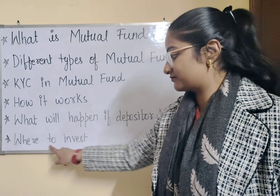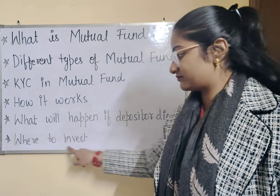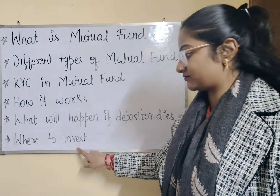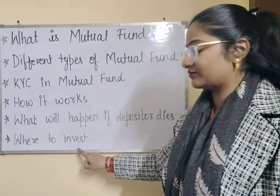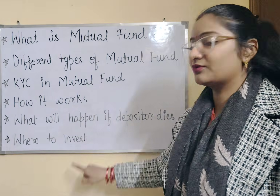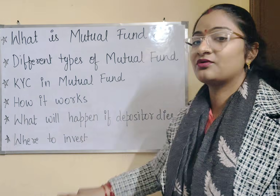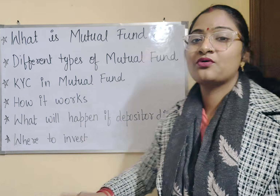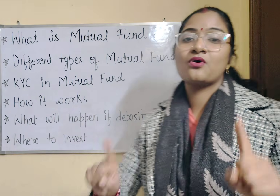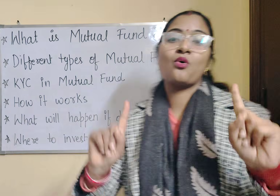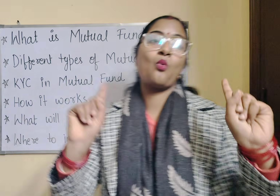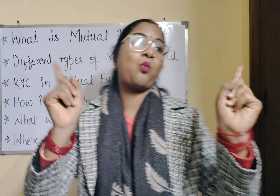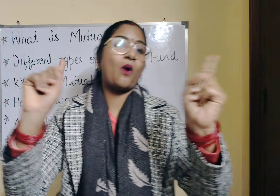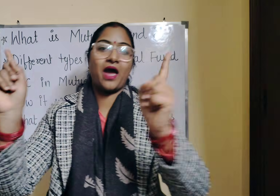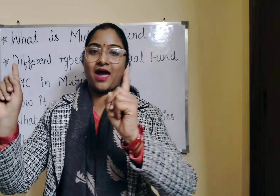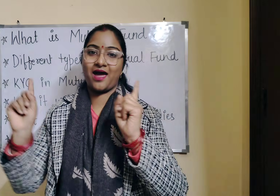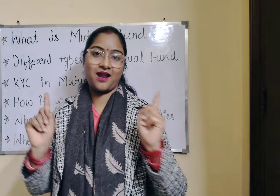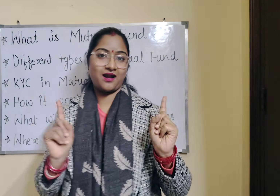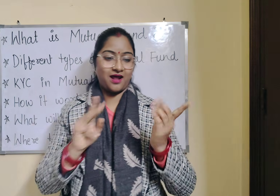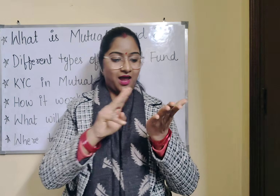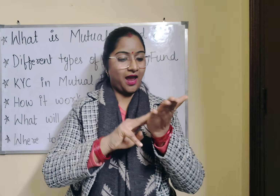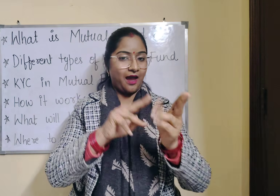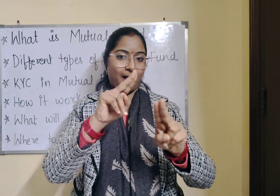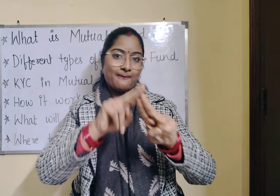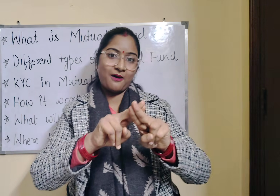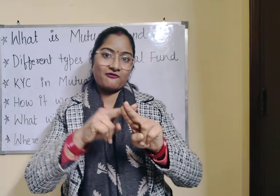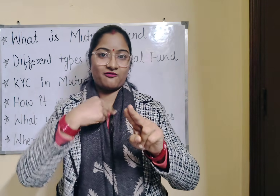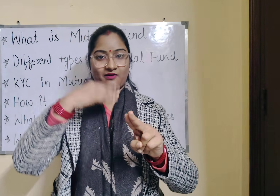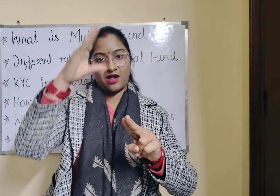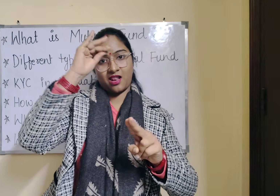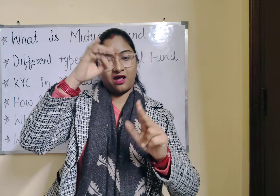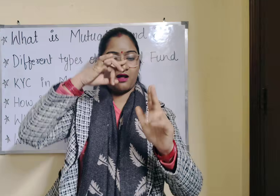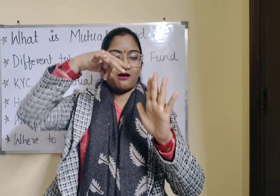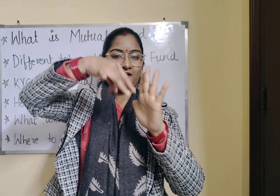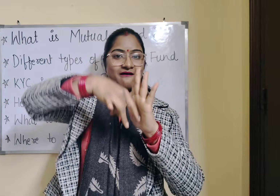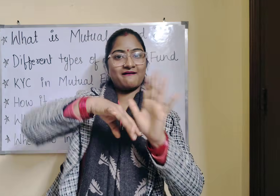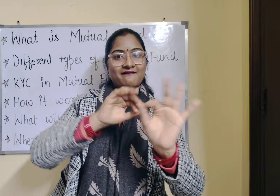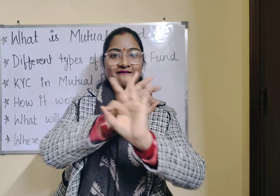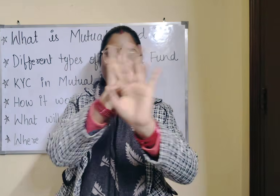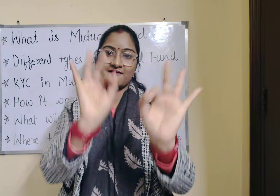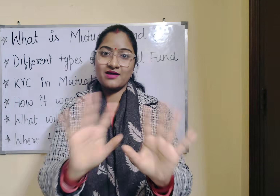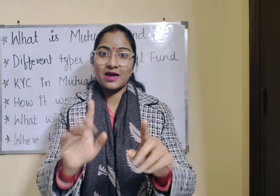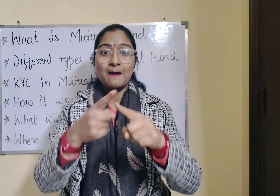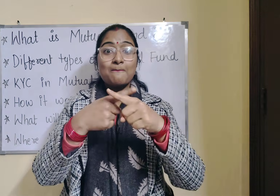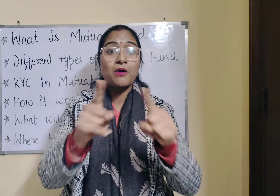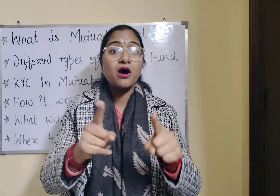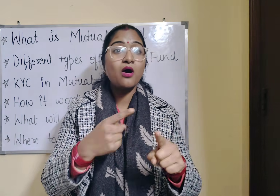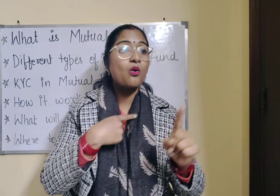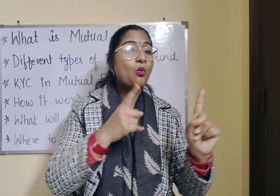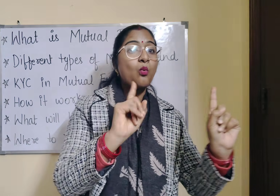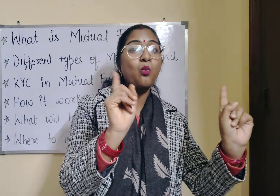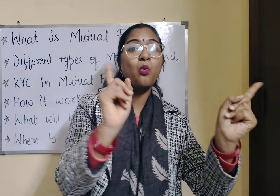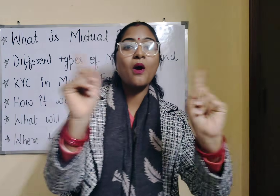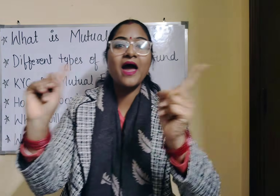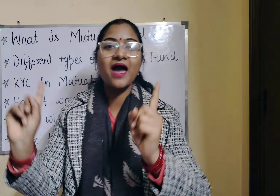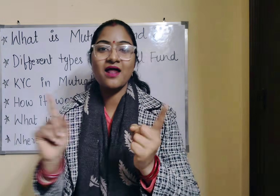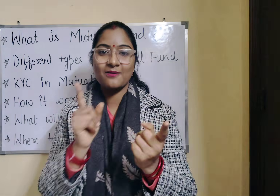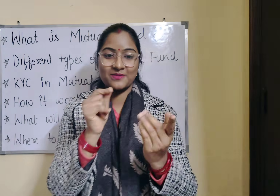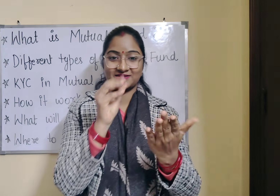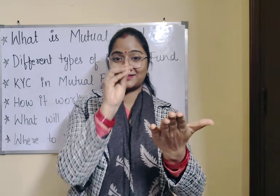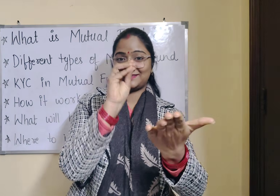वो डिस्कस करेंगे। और सबसे इम्पॉर्टेंट चीज़ है वेयर टू इन्वेस्ट। हमें समझ में आ गया म्यूचुअल फंड क्या है, क्या होता